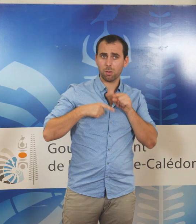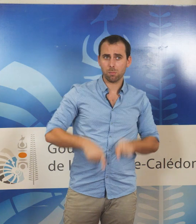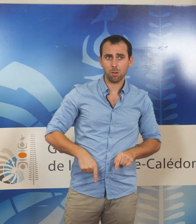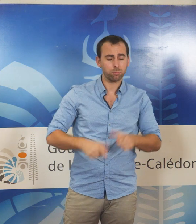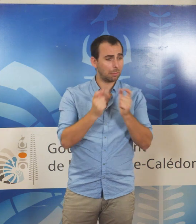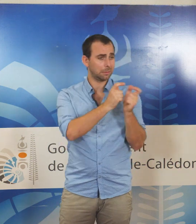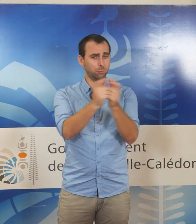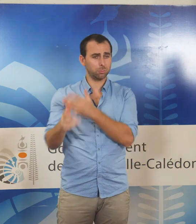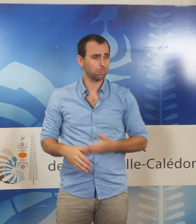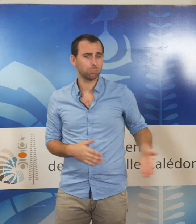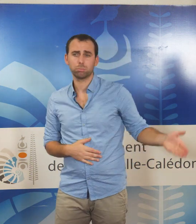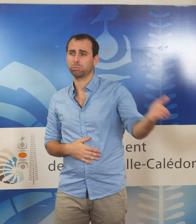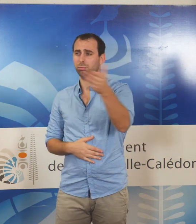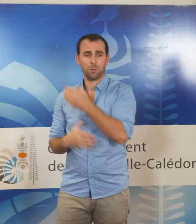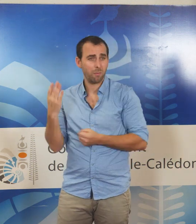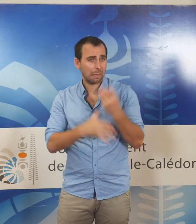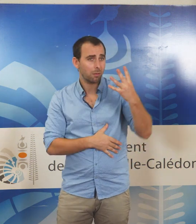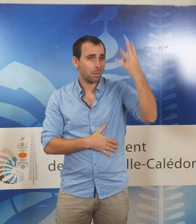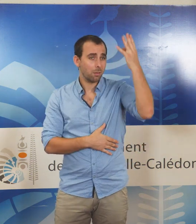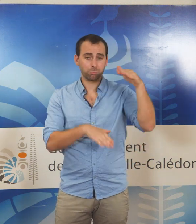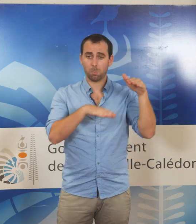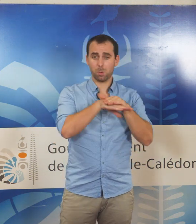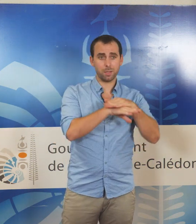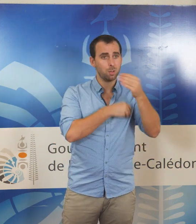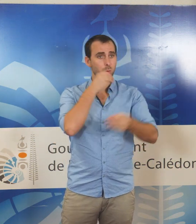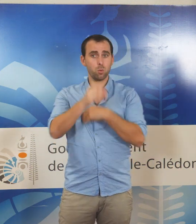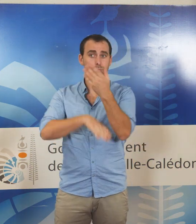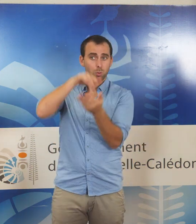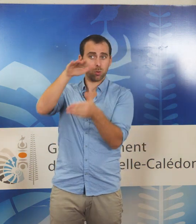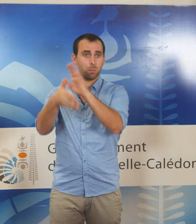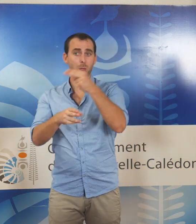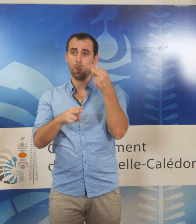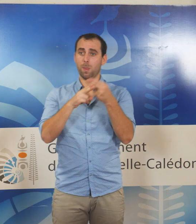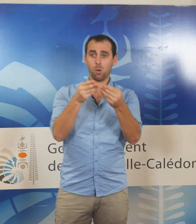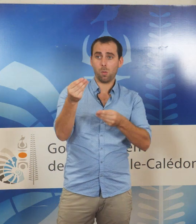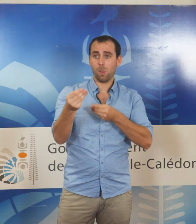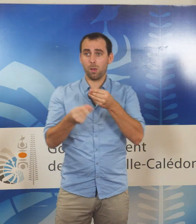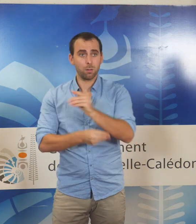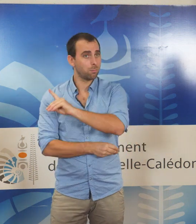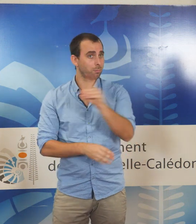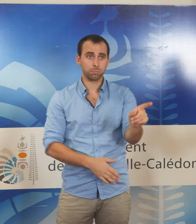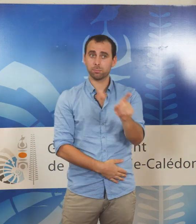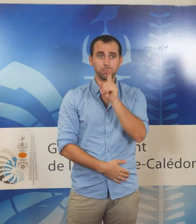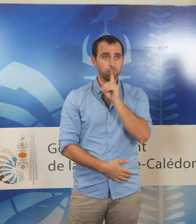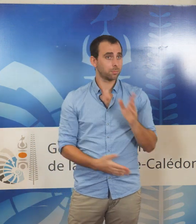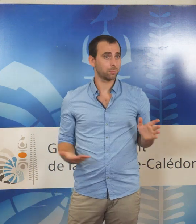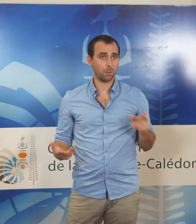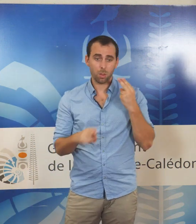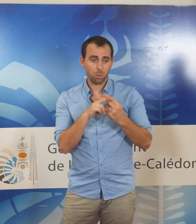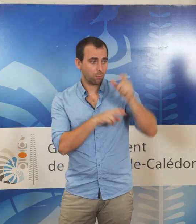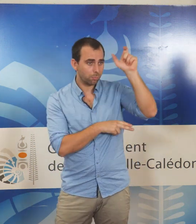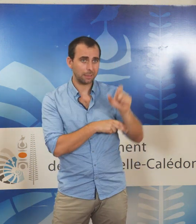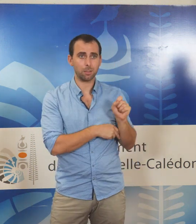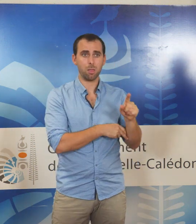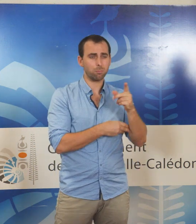la Nouvelle-Calédonie, les politiques ou les coutumiers n'auront pas les noms. Les coutumiers et les politiques n'auront pas les noms des personnes. Les noms des personnes, on fixe